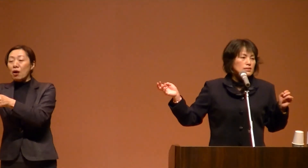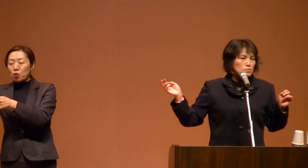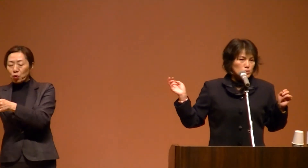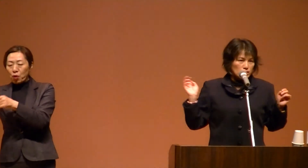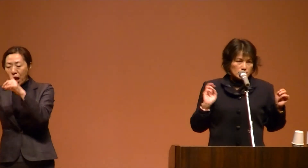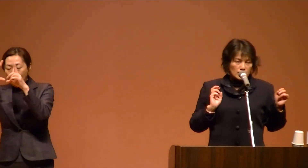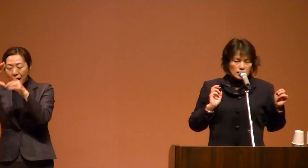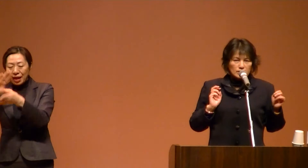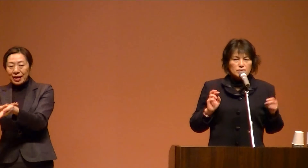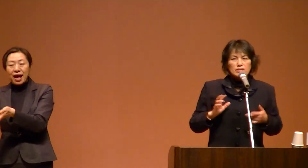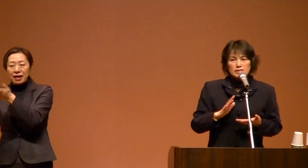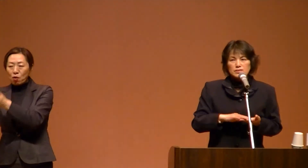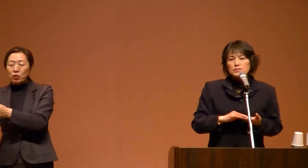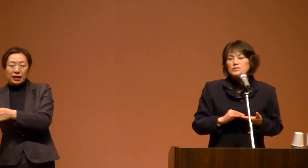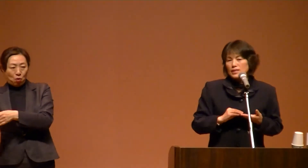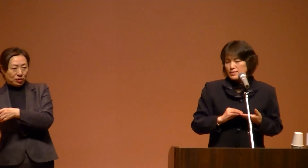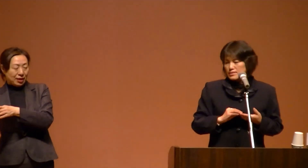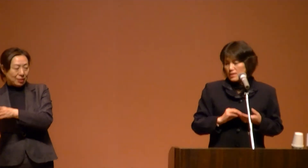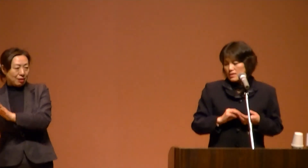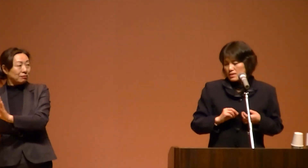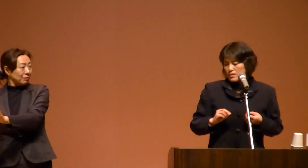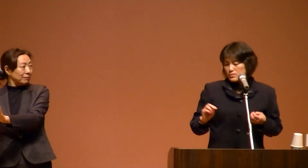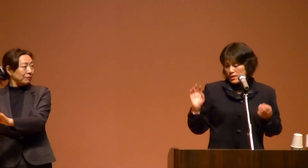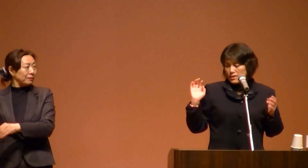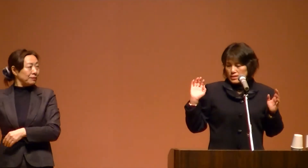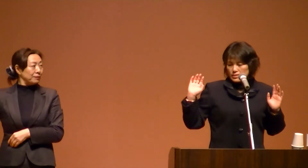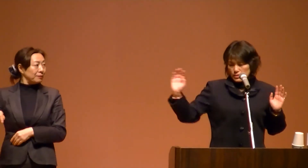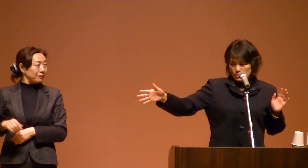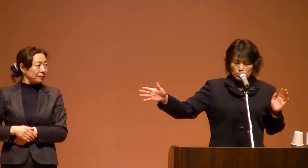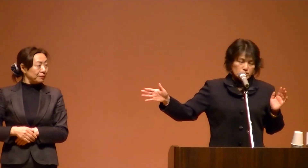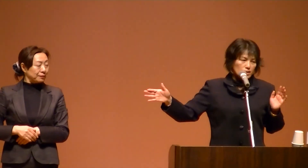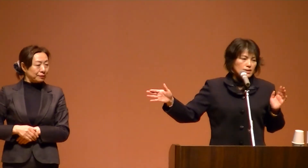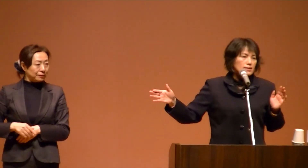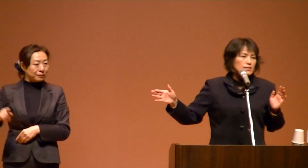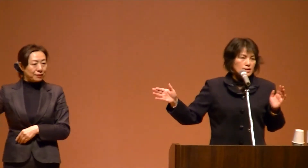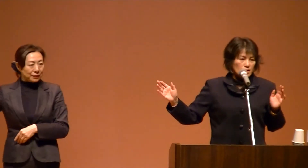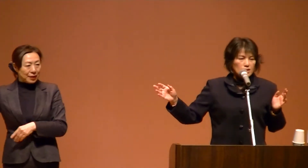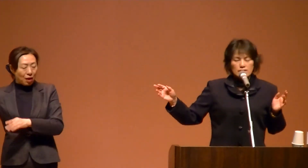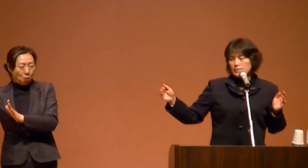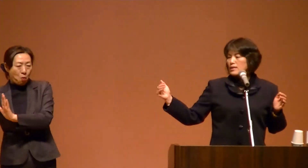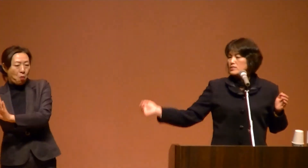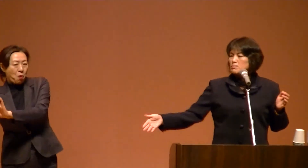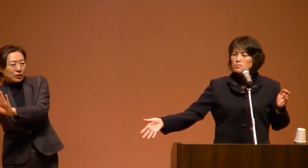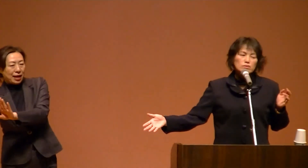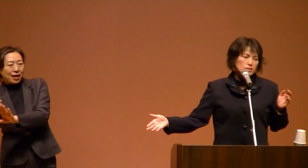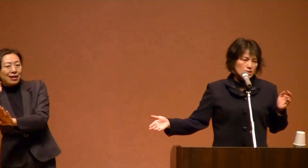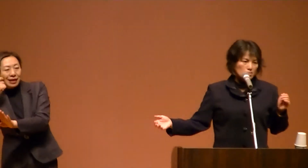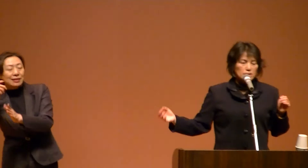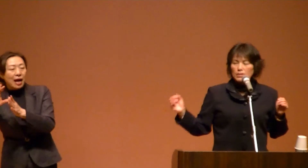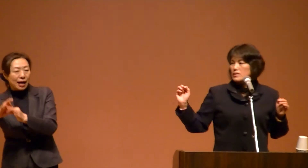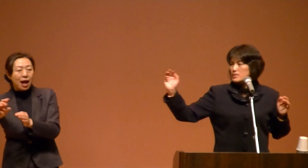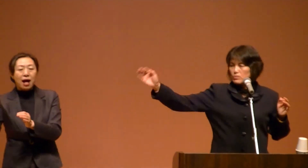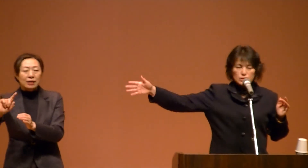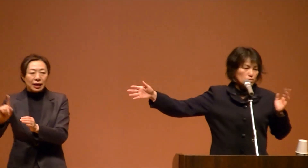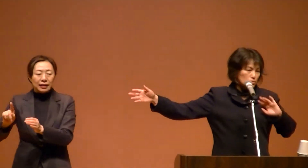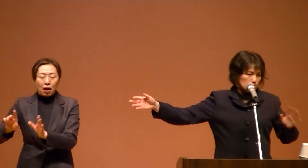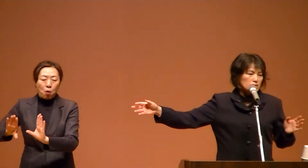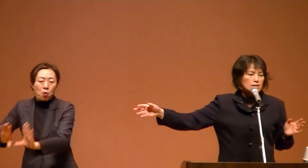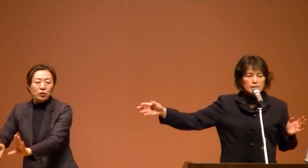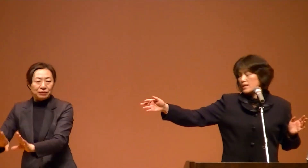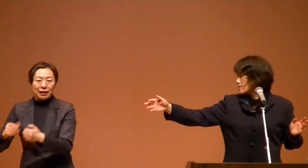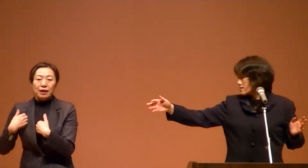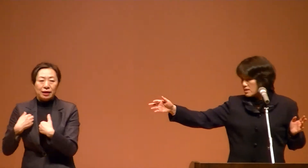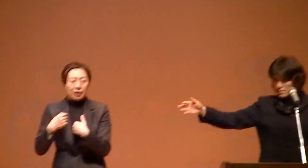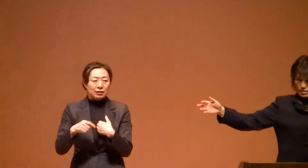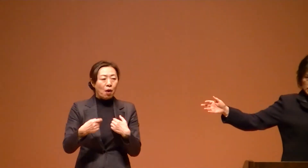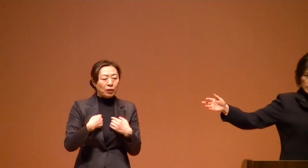田舎のものですからナースは人数少ないんですね。なので抑えきれないんだから、なんか詰め物しなきゃダメだよ、私こっちとこっち見て